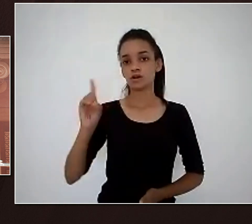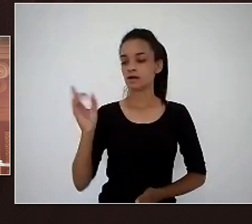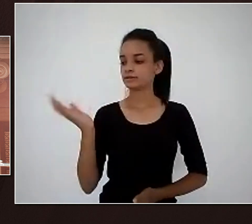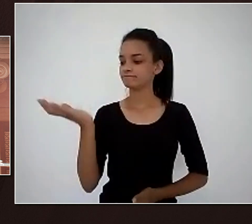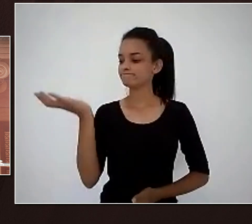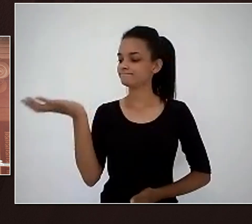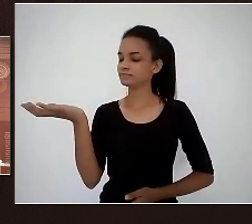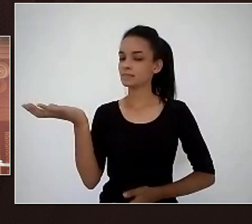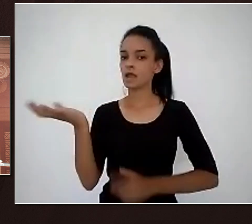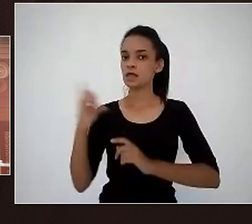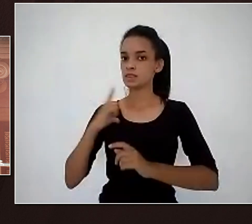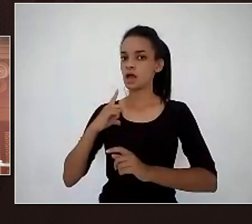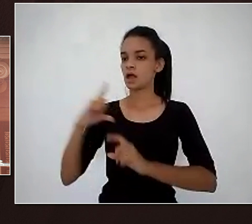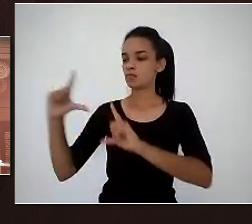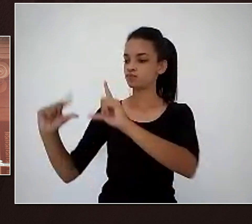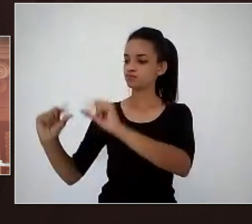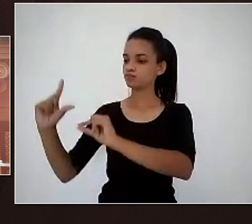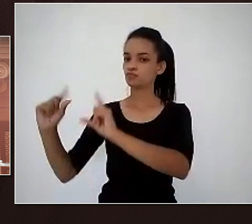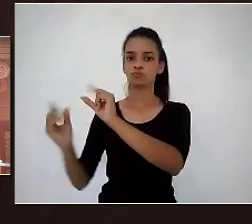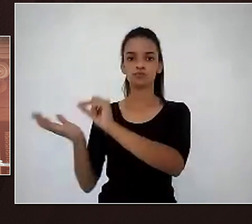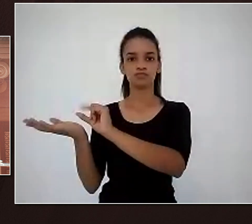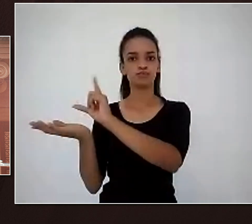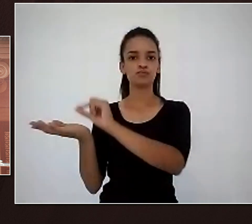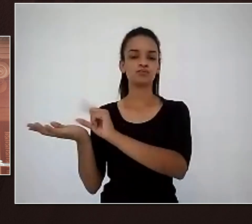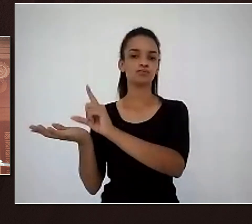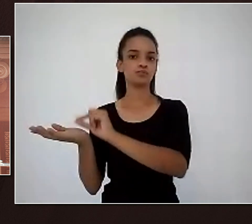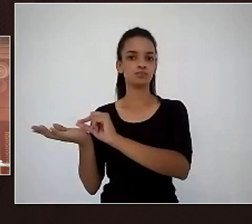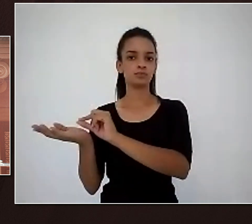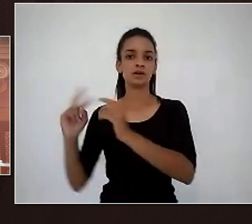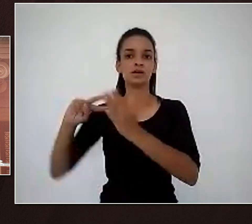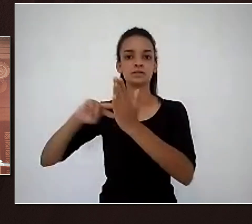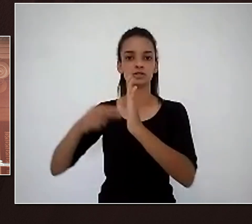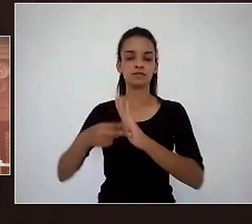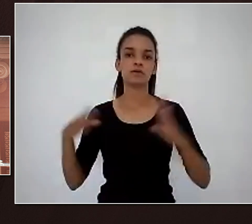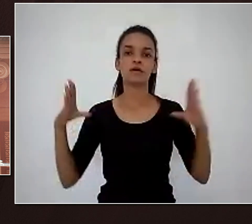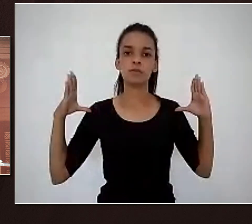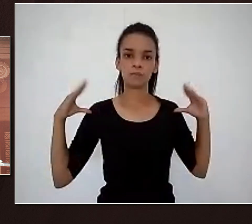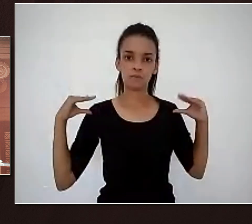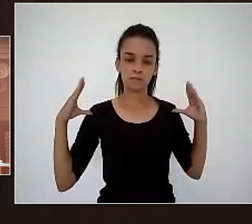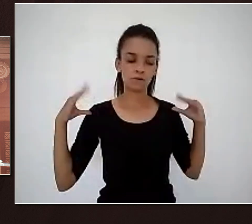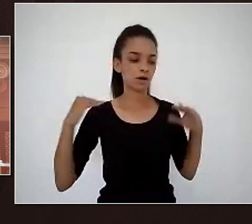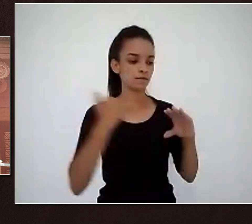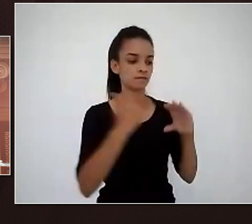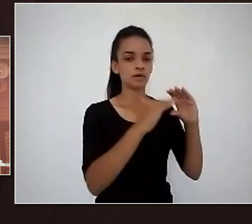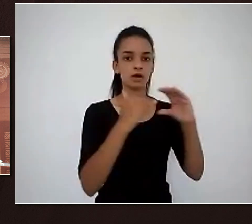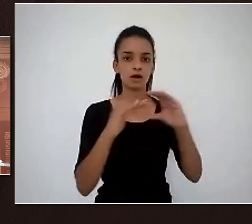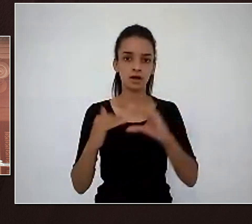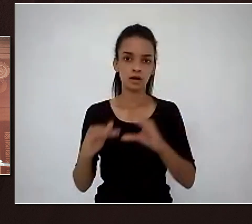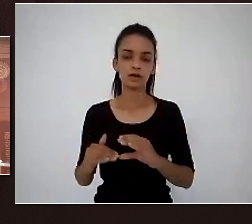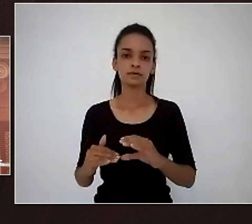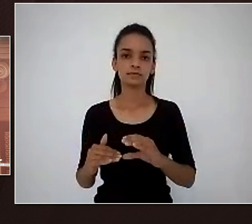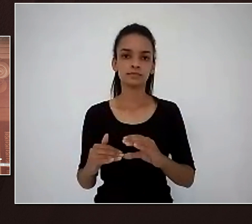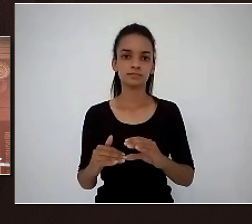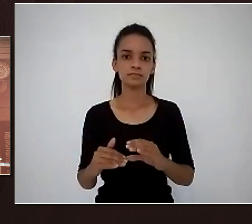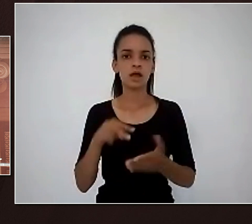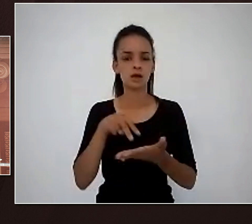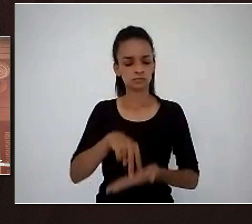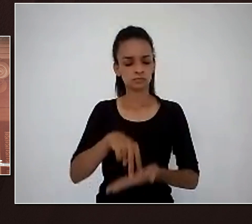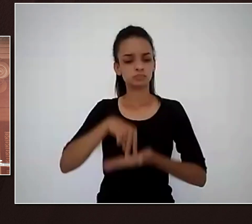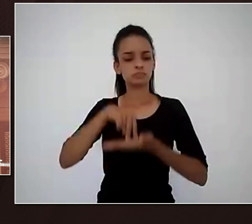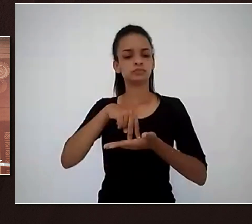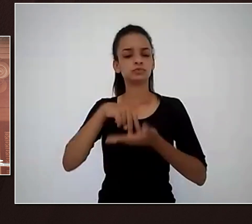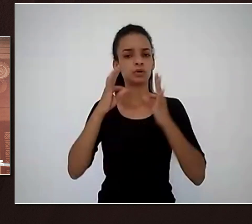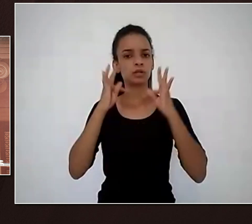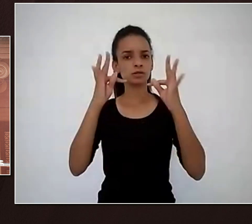são os mensageiros da igreja, os que sustentam o testemunho de Jesus, que mantém o